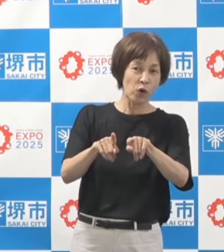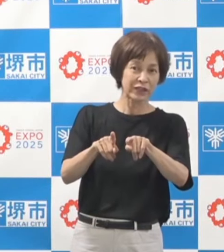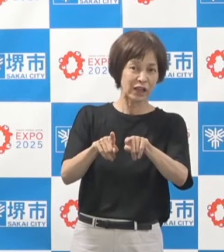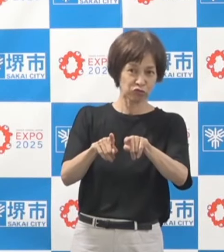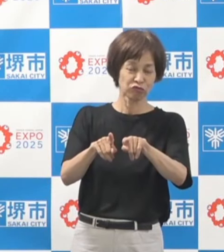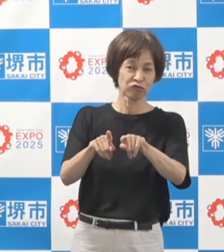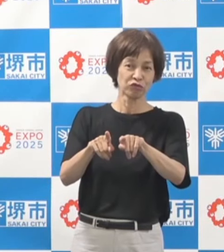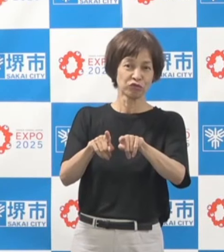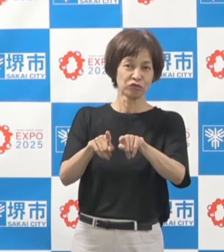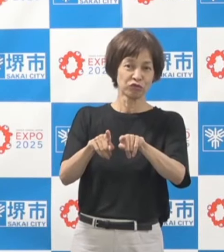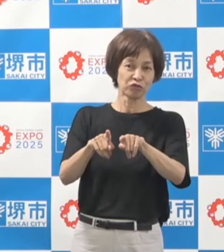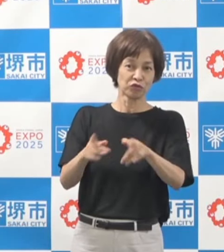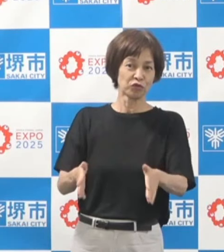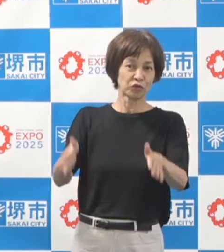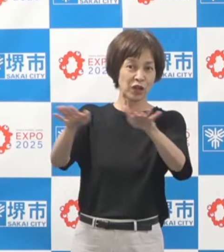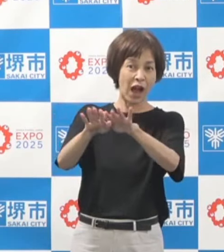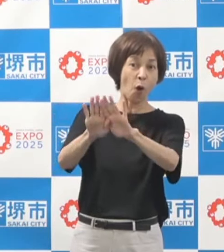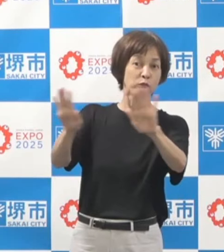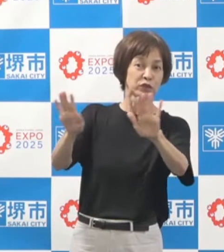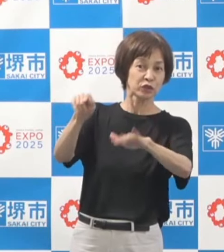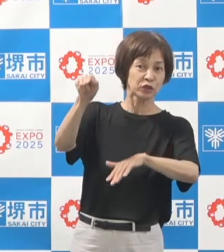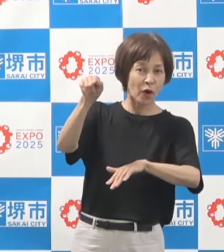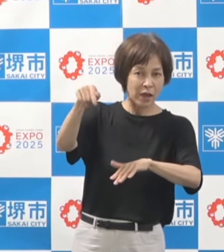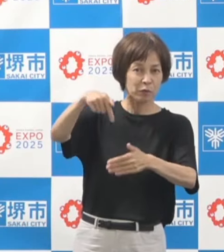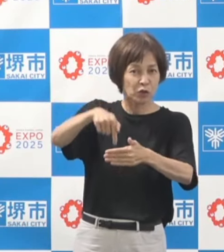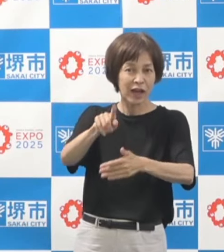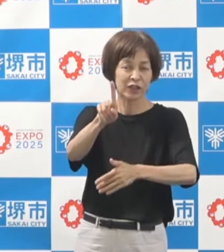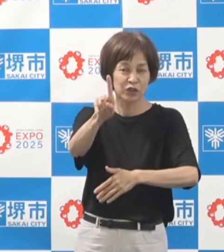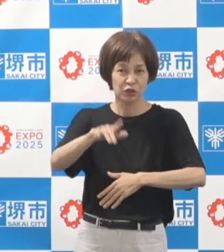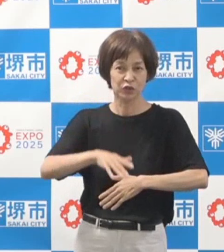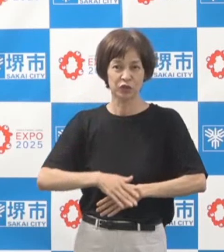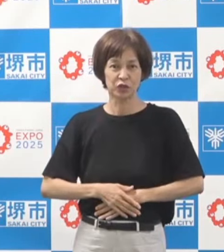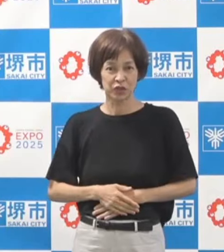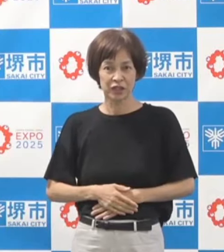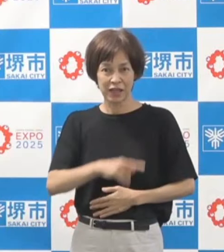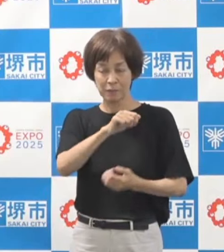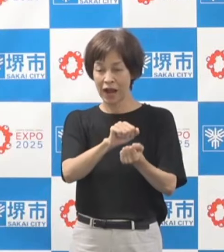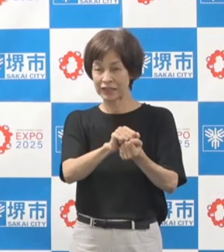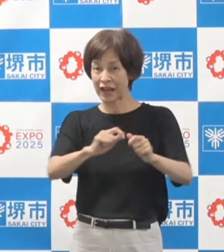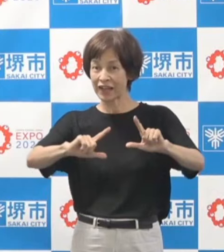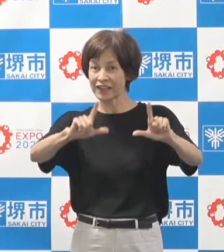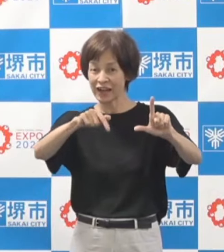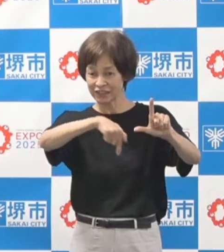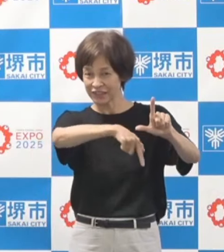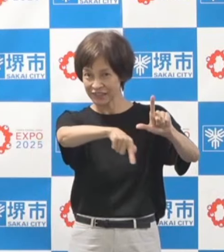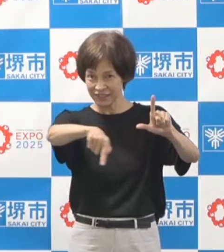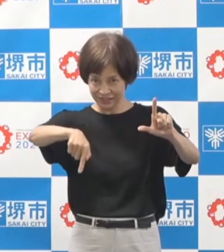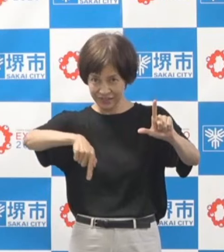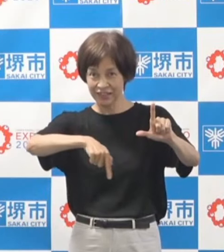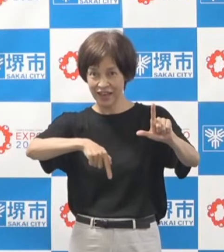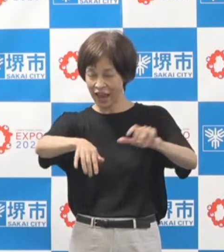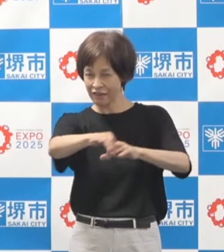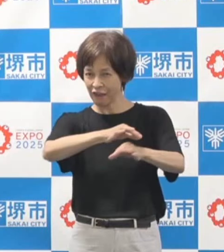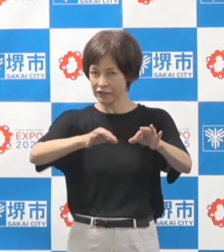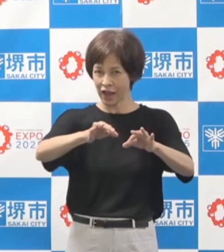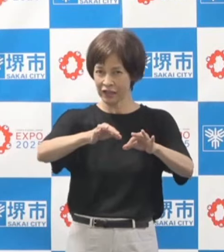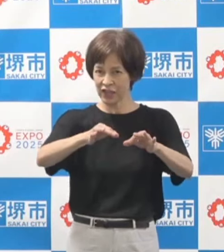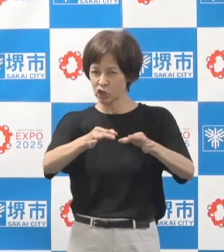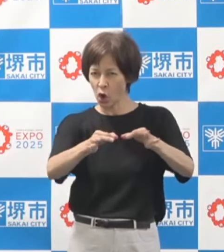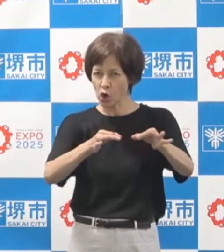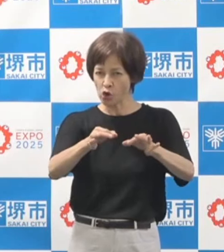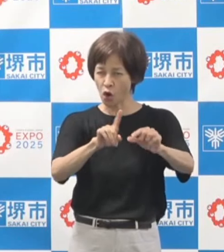ると、それも一つだと思いますし、一方でこの堺東という堺の経済商業行政の